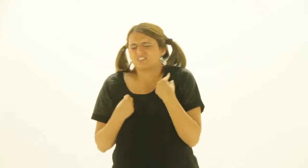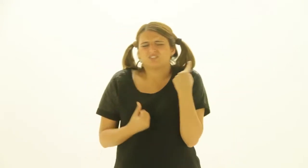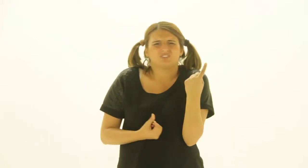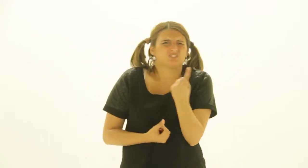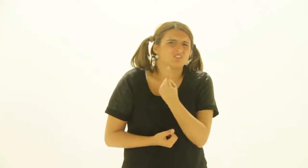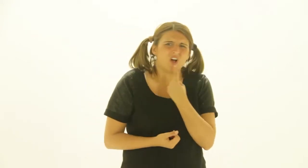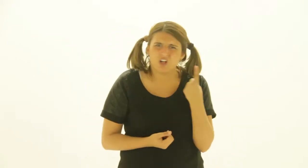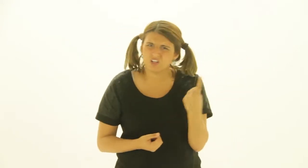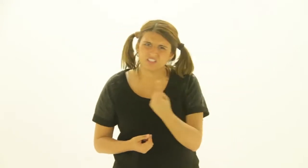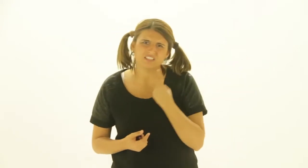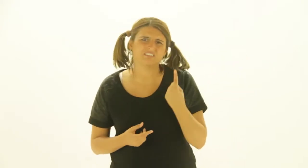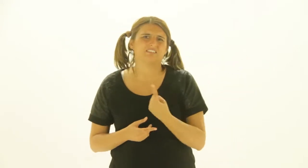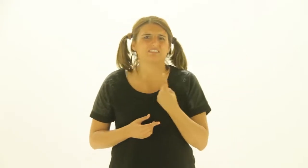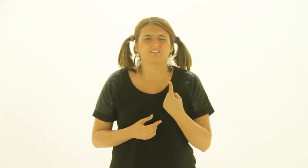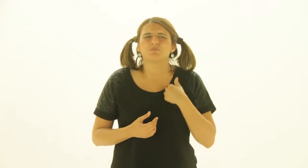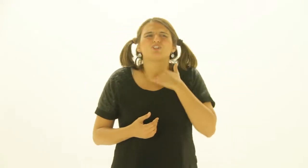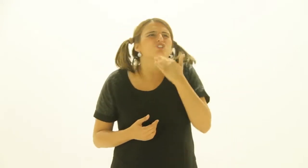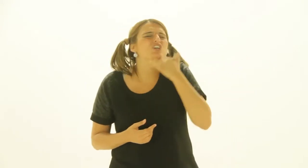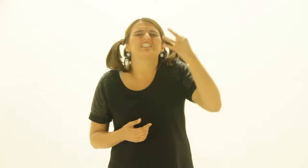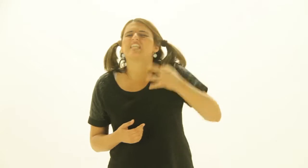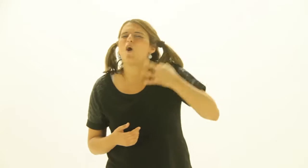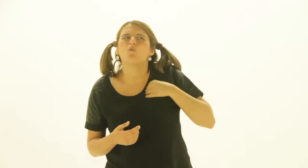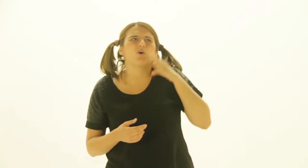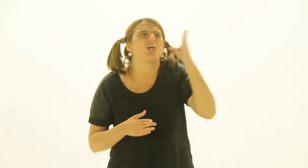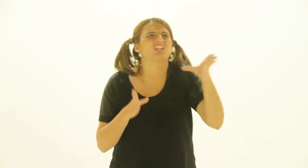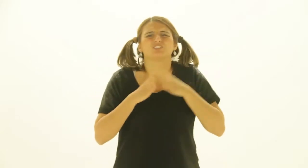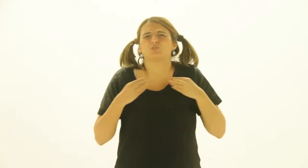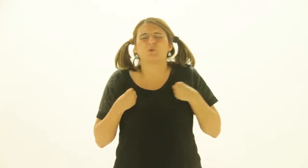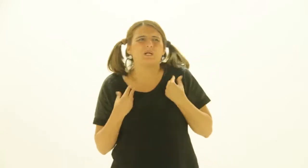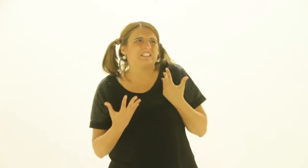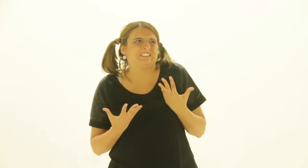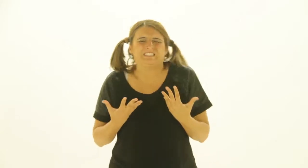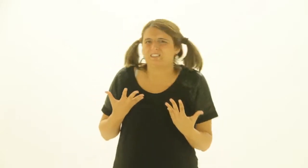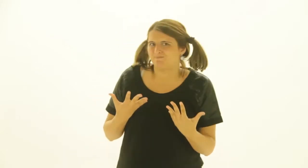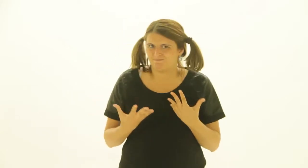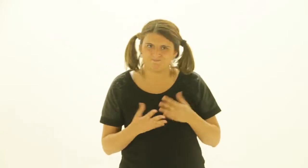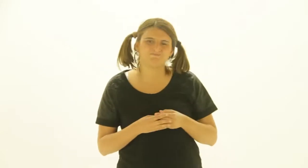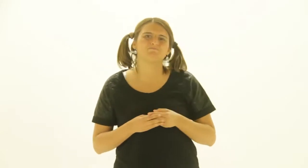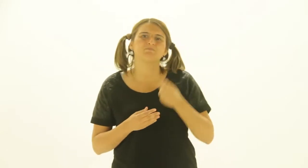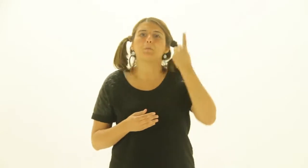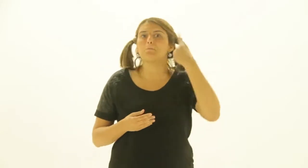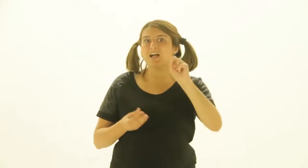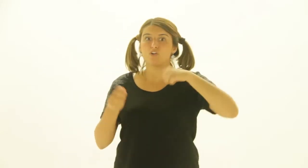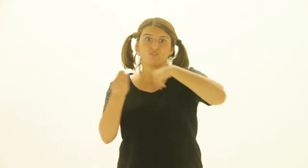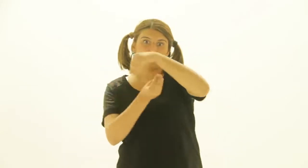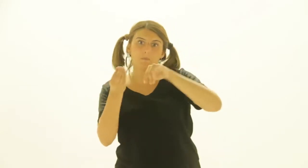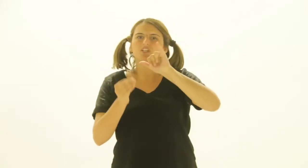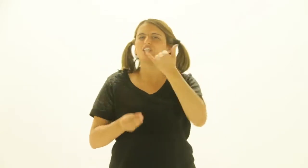mí, sentirme sola. Por eso no sé, no estoy segura si el año que viene voy a ir a la escuela. ¿Por qué? Porque mi familia